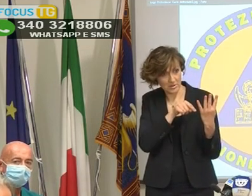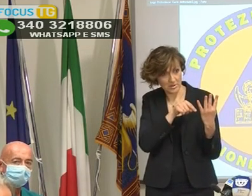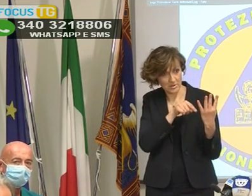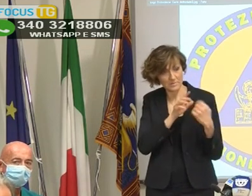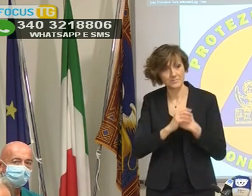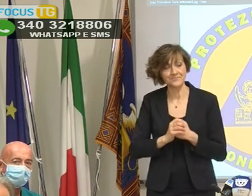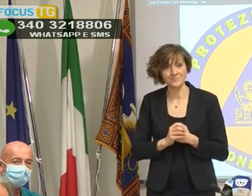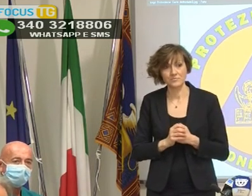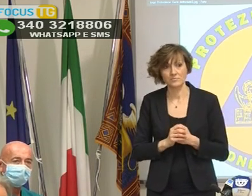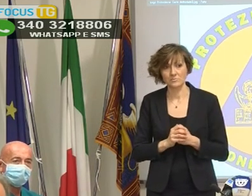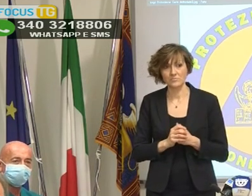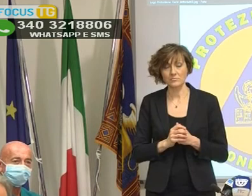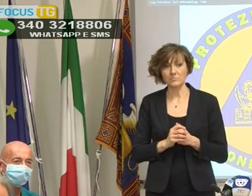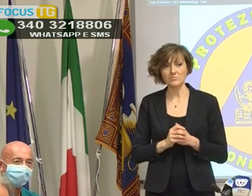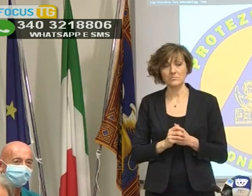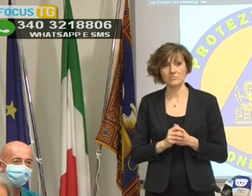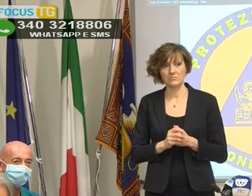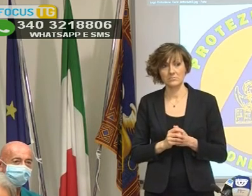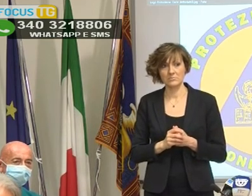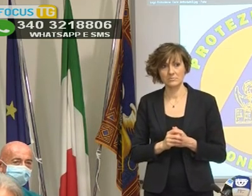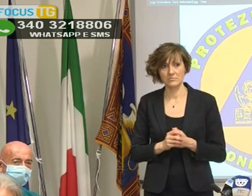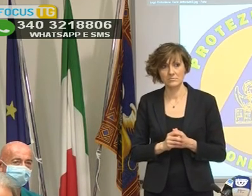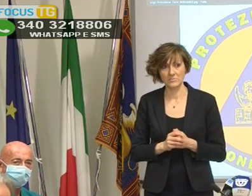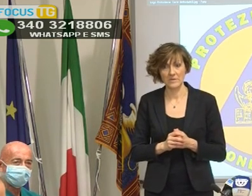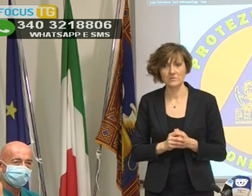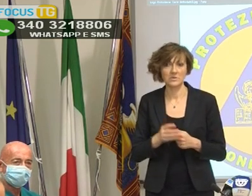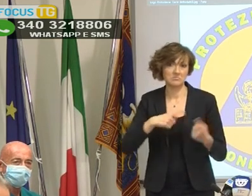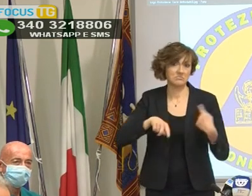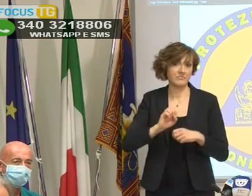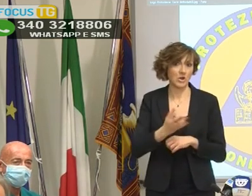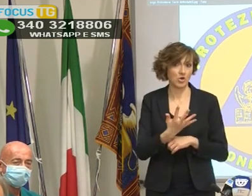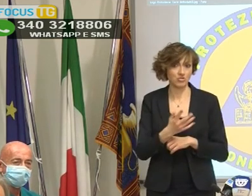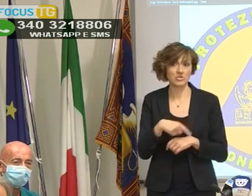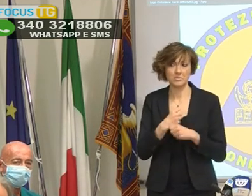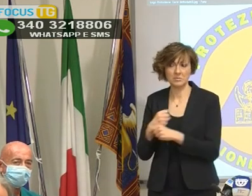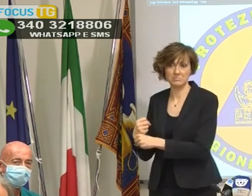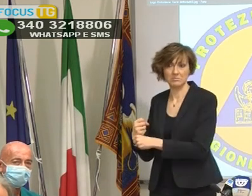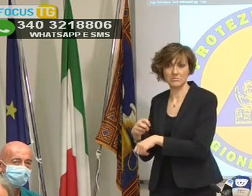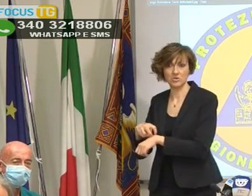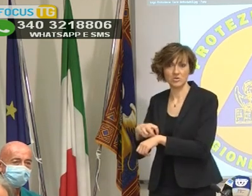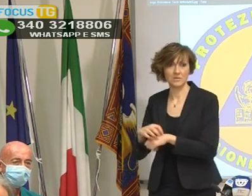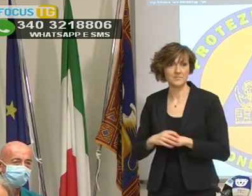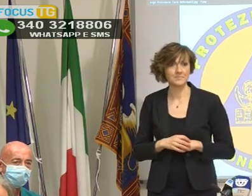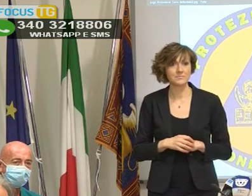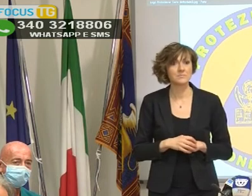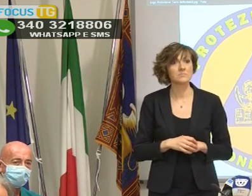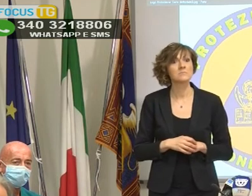tosato stavolta. Lanza. Se facciamo un giro veloce, dopo passo la parola a Rigoli. Marco.